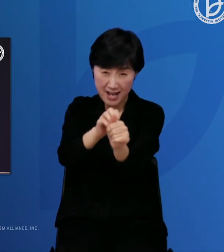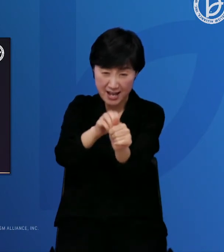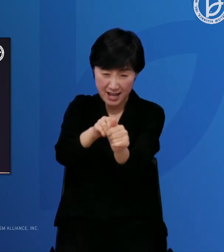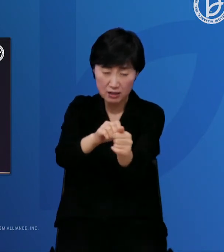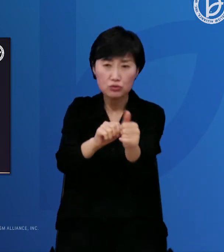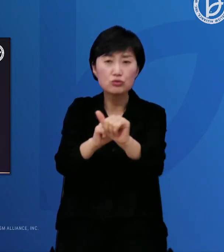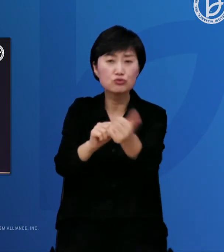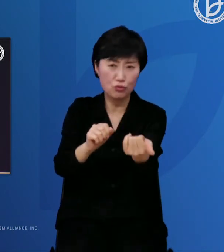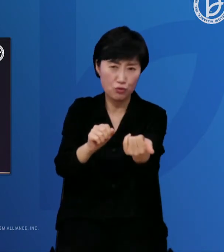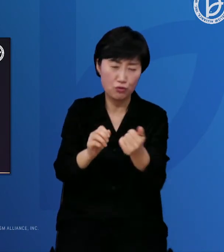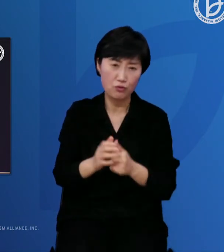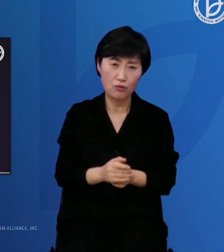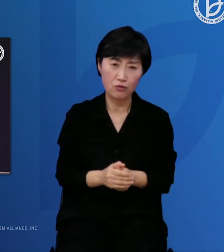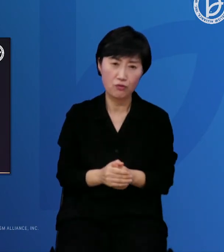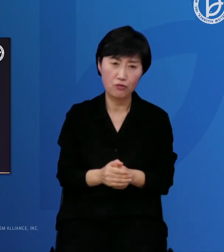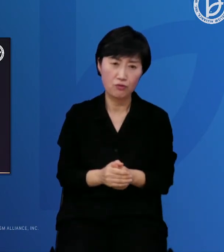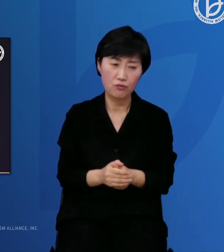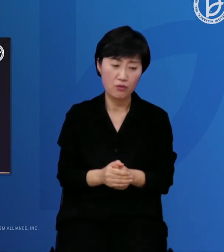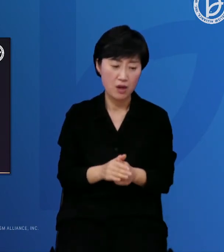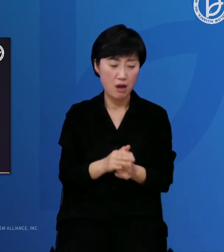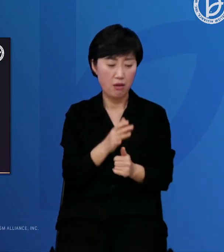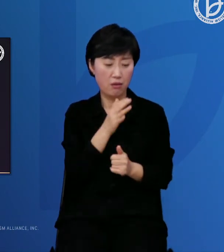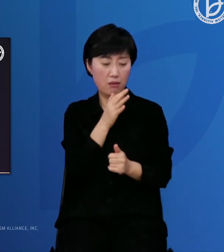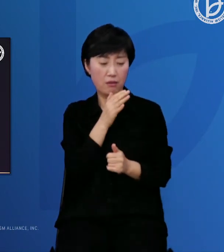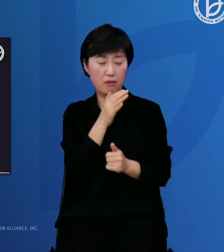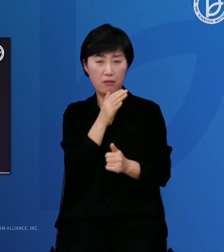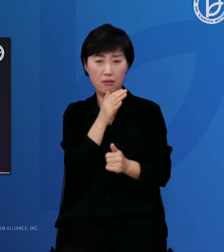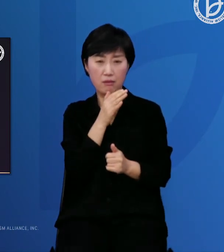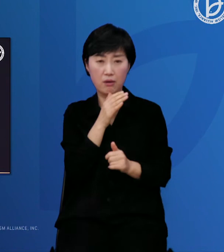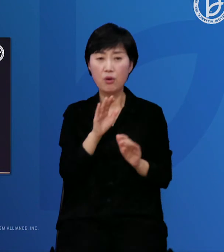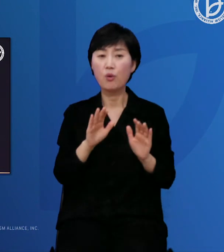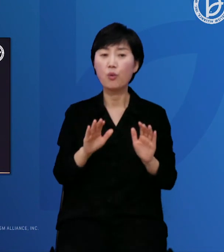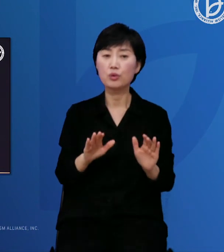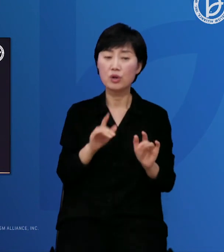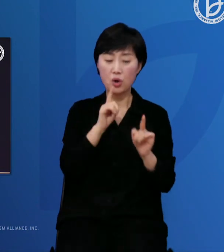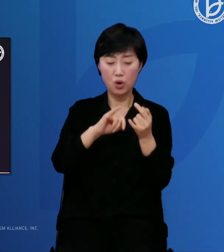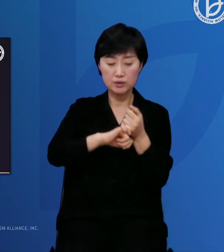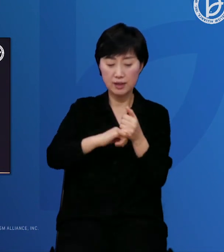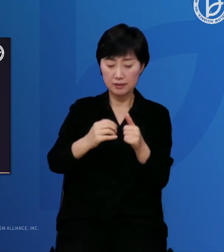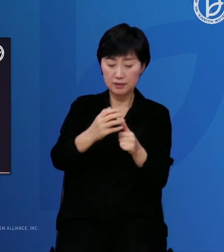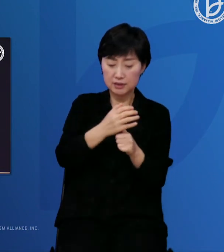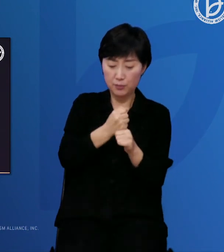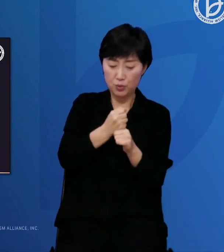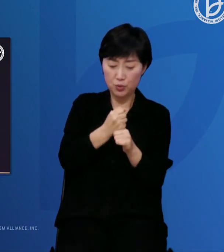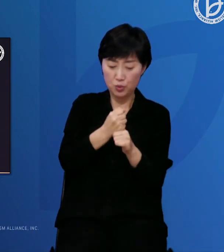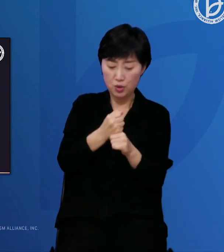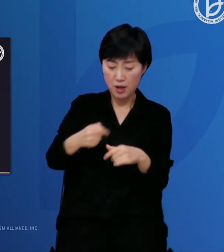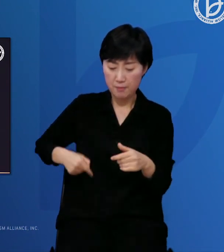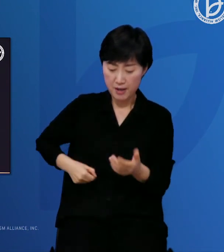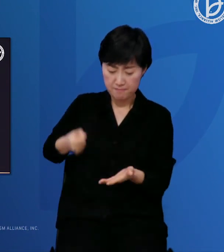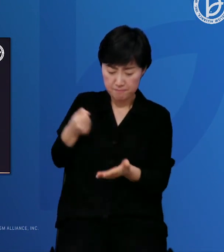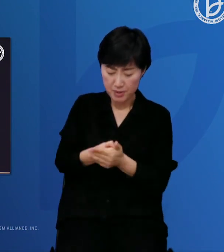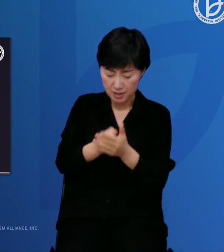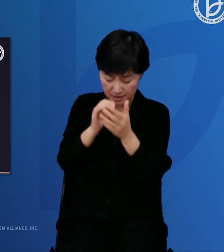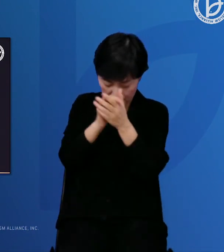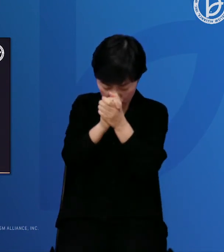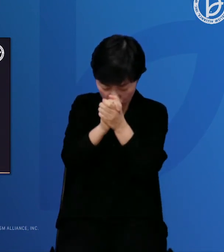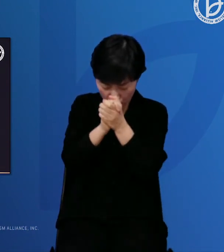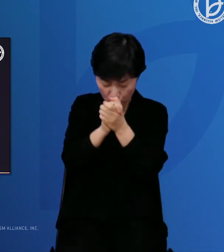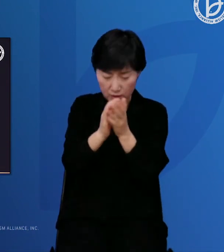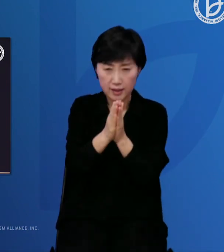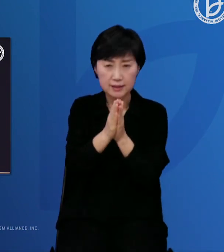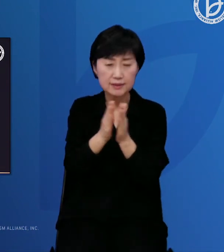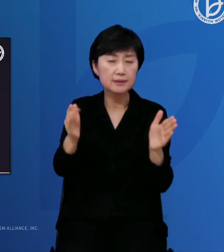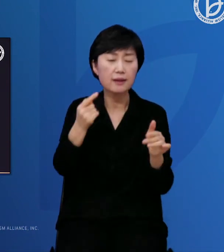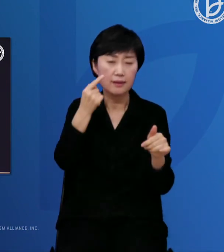worms. 이 언약으로 오늘 잠깐이라도 해보세요. 시작해보세요. So start, even just make a very small start today holding on to